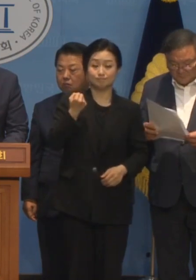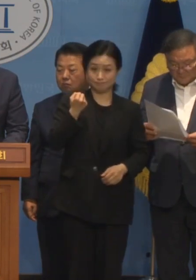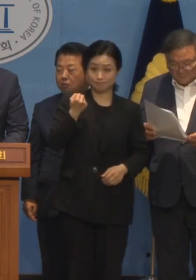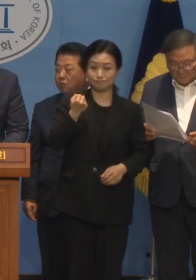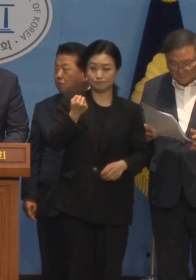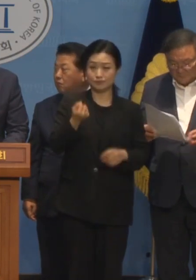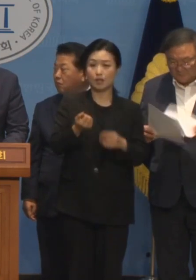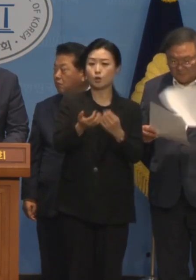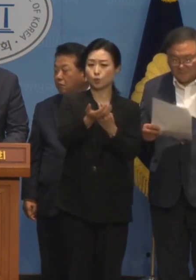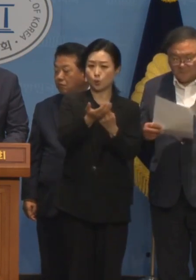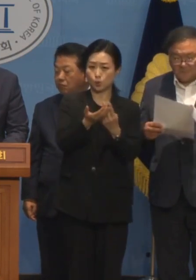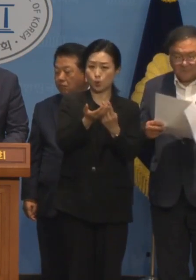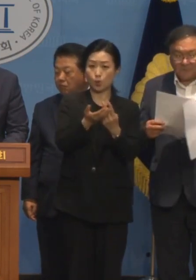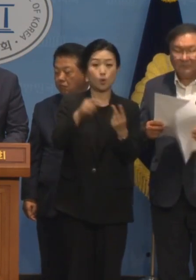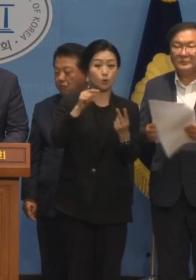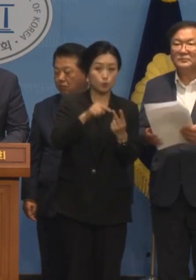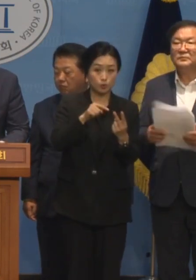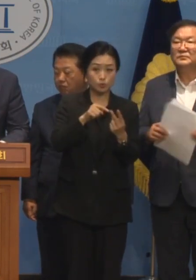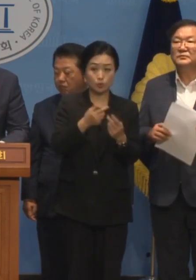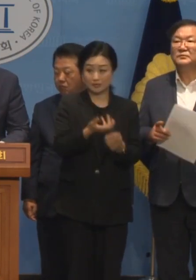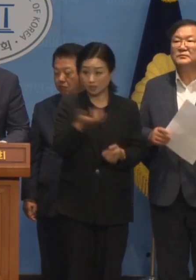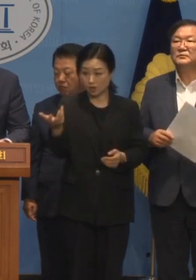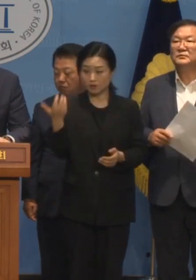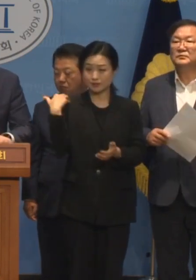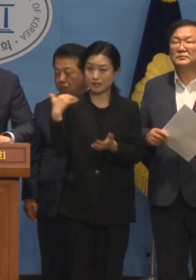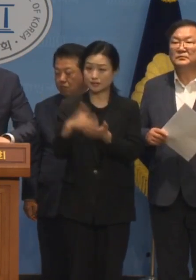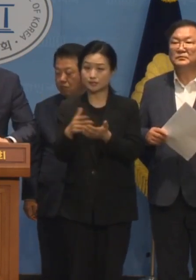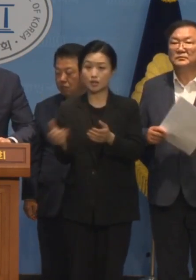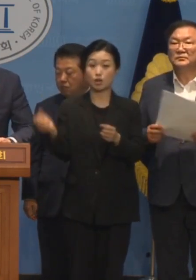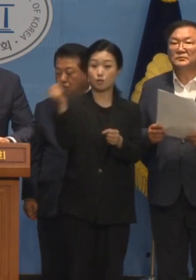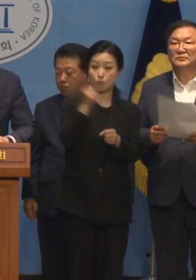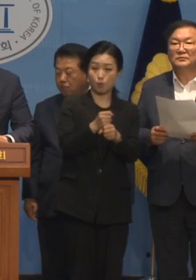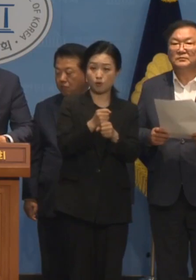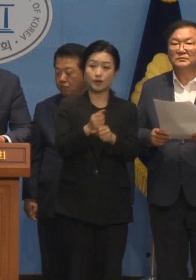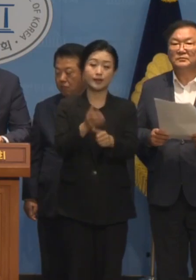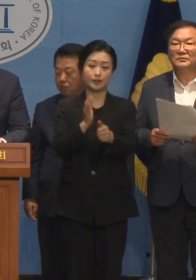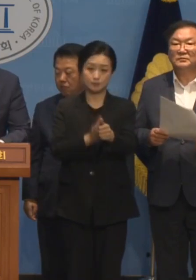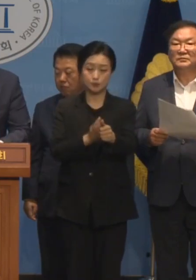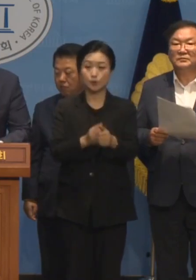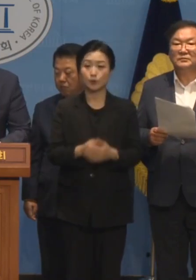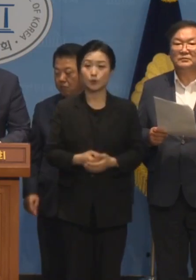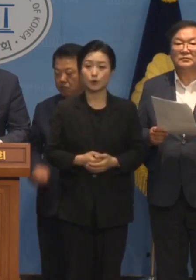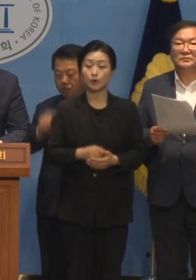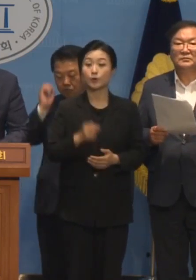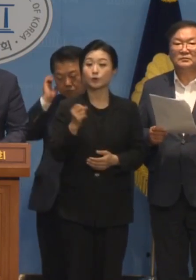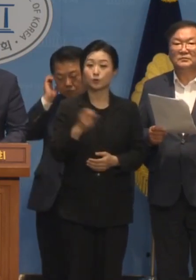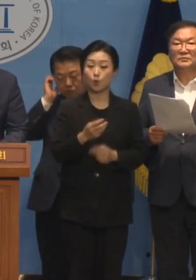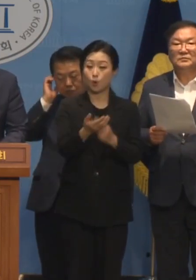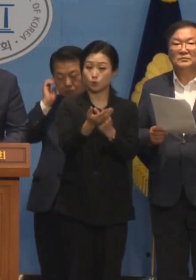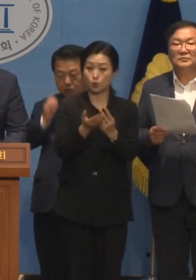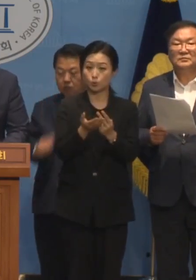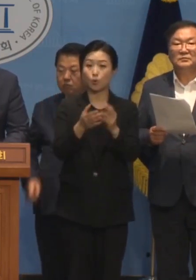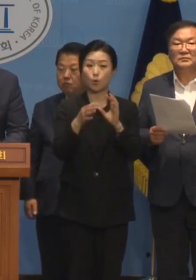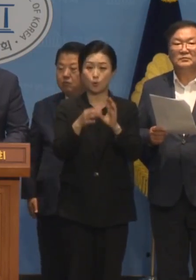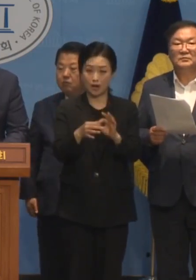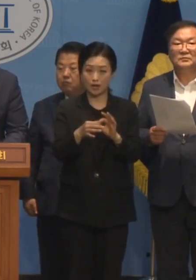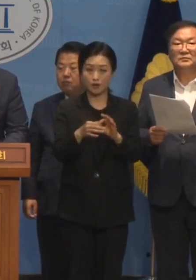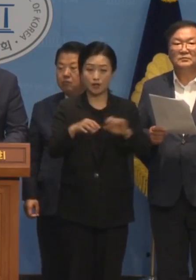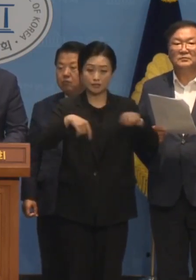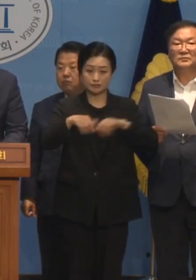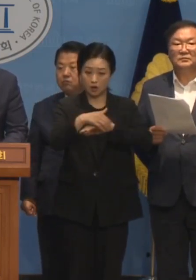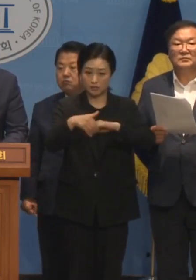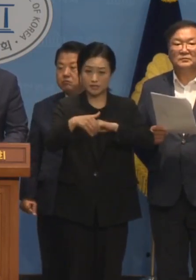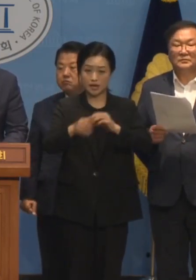우리는 철거한 독도 시설의 즉각적인 복원을 요구합니다. 앞으로 독도와 관련한 모든